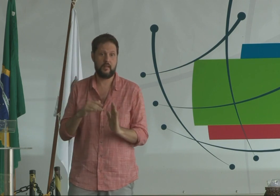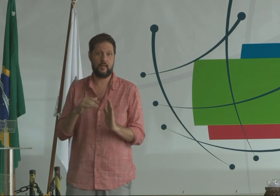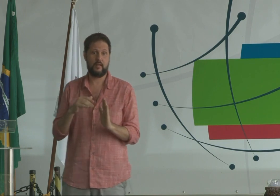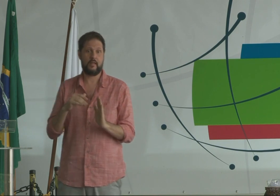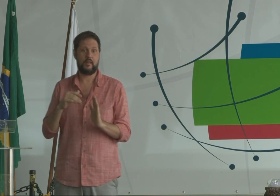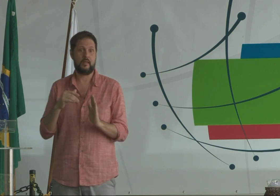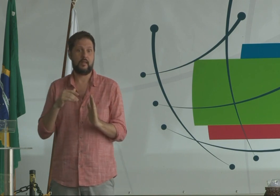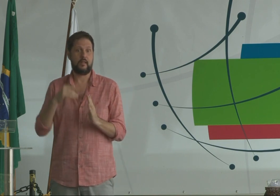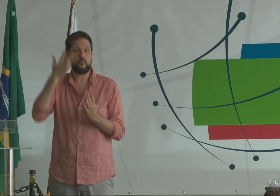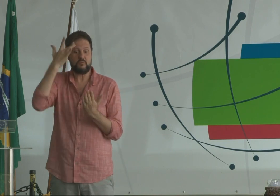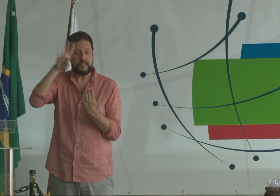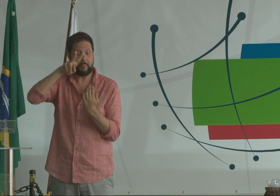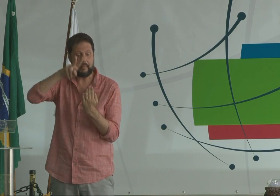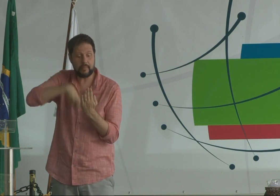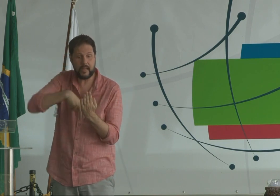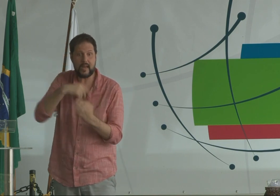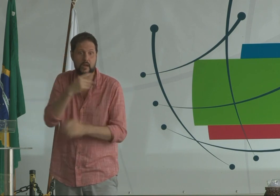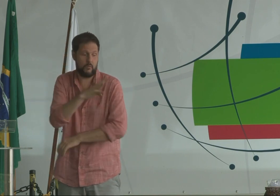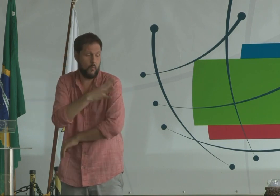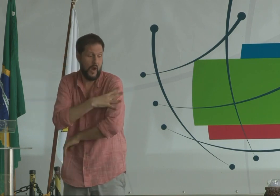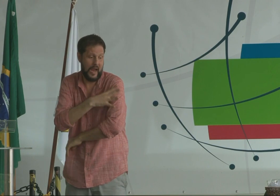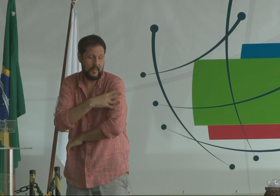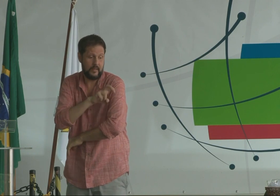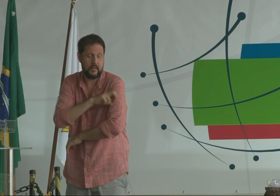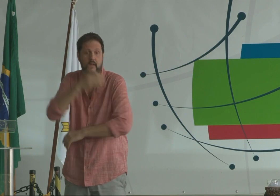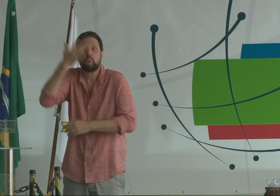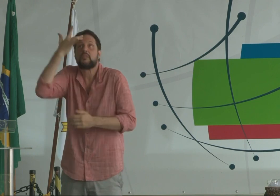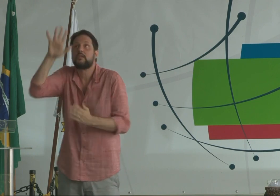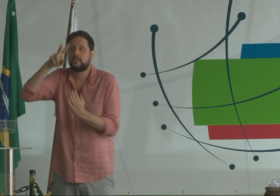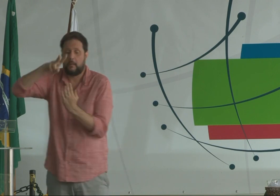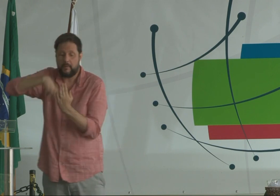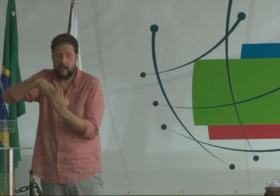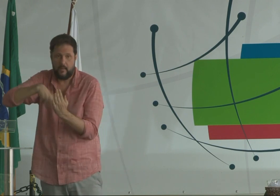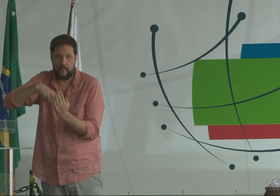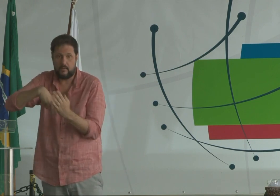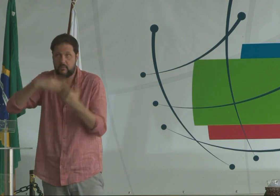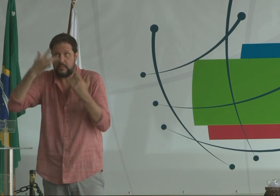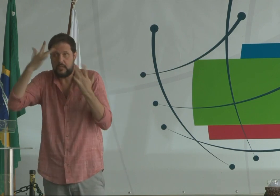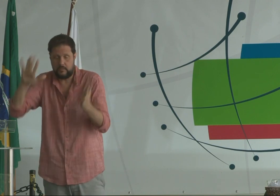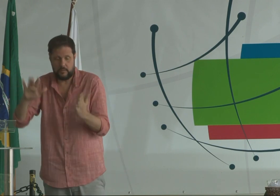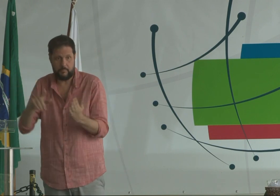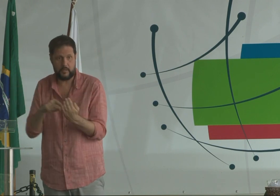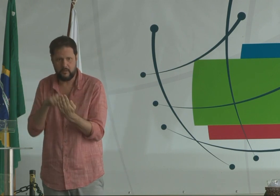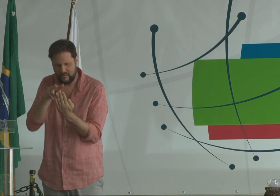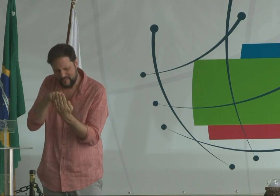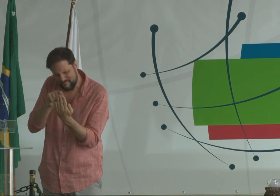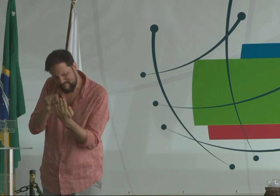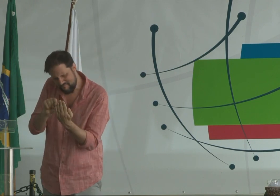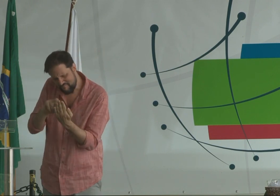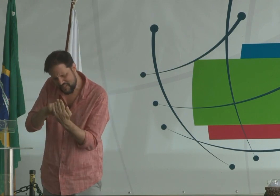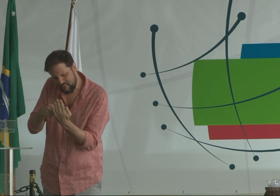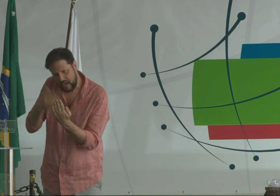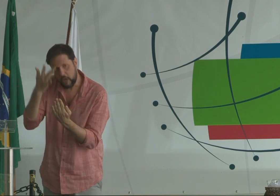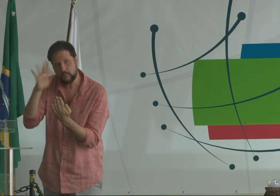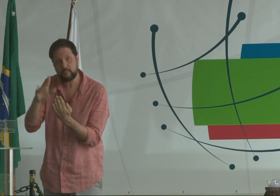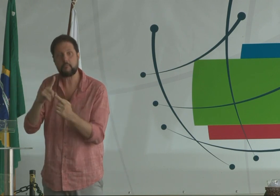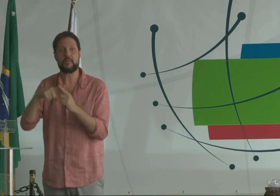me apropriando. Eu nem sabia fazer a leitura. Na quarta, quinta série, eu não conseguia fazer essas leituras,